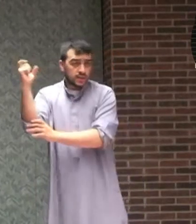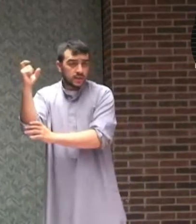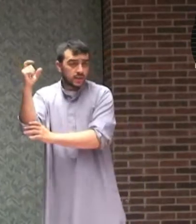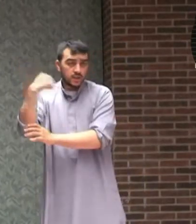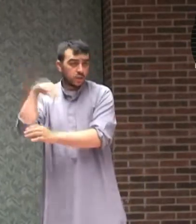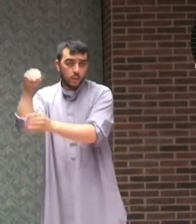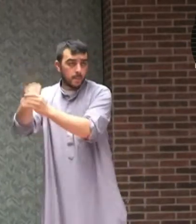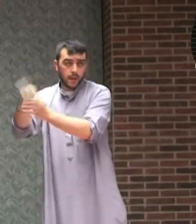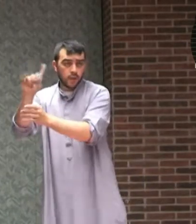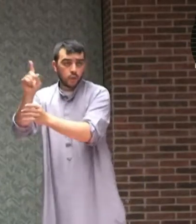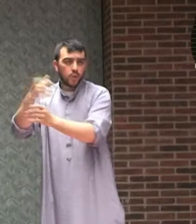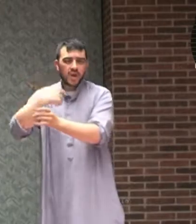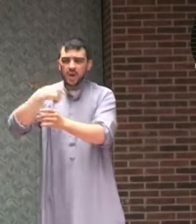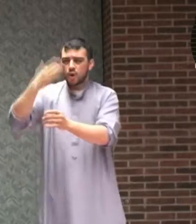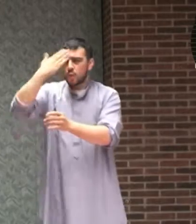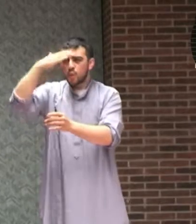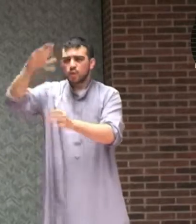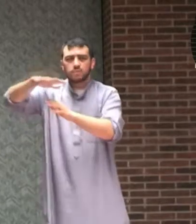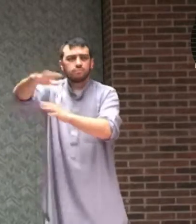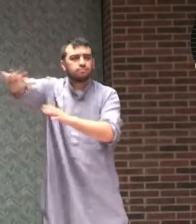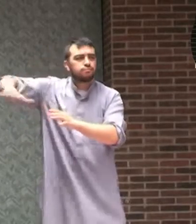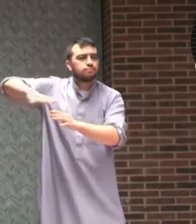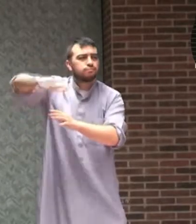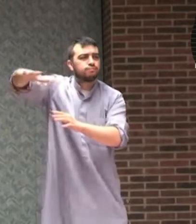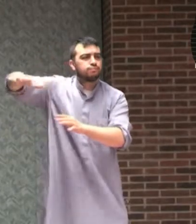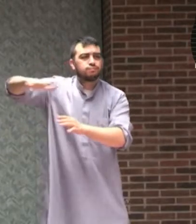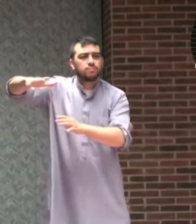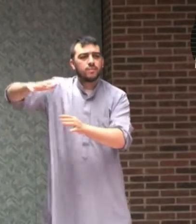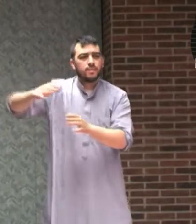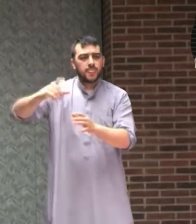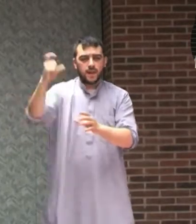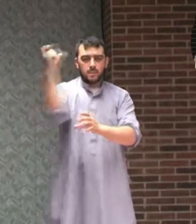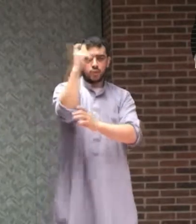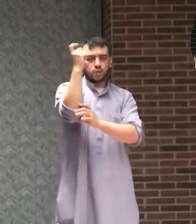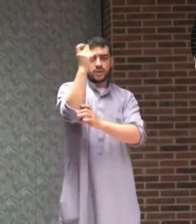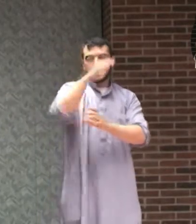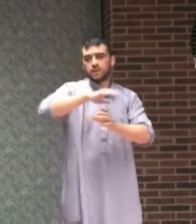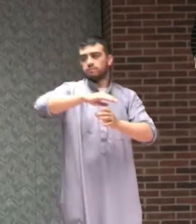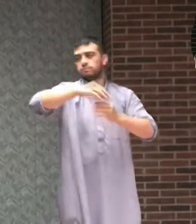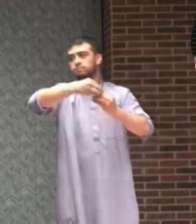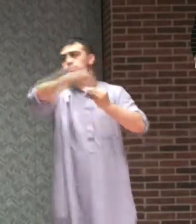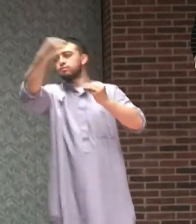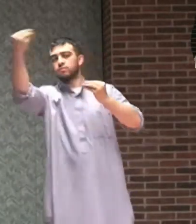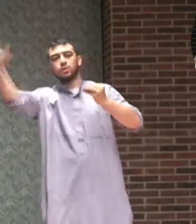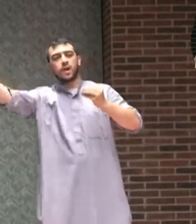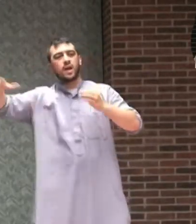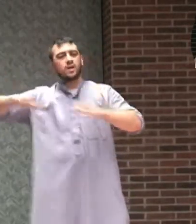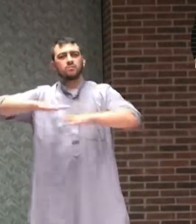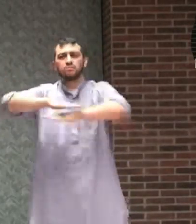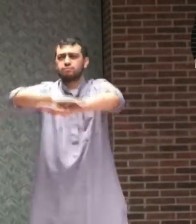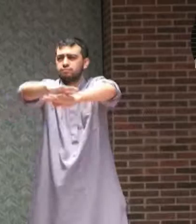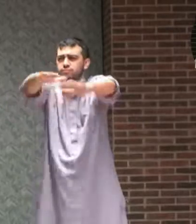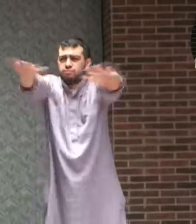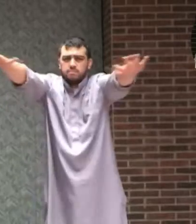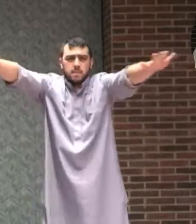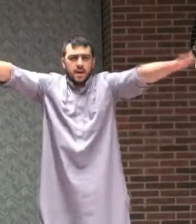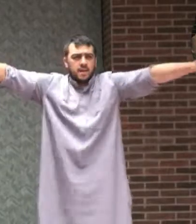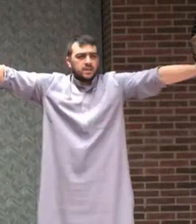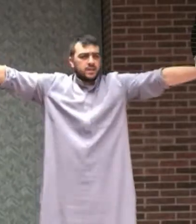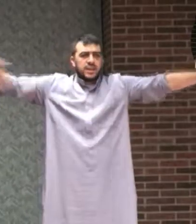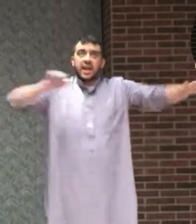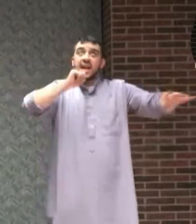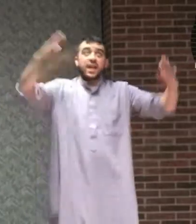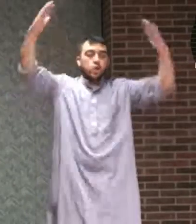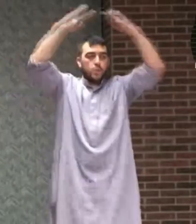forcément à la mosquée, il se déroulait dans ce qu'on appelle le Musalla, qui était un endroit un petit peu en dehors de la ville, dans lequel pouvaient se réunir tous